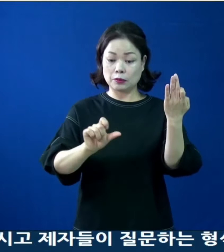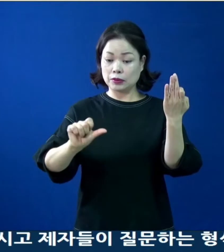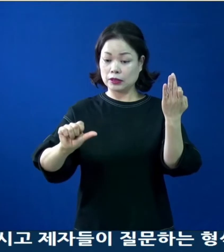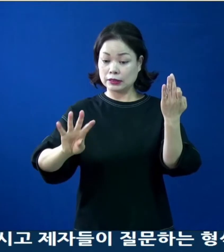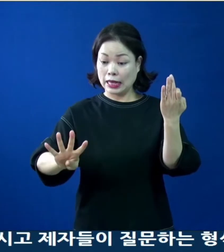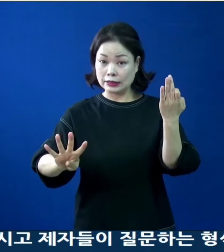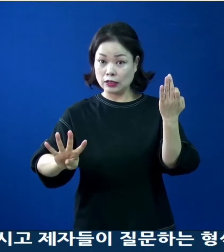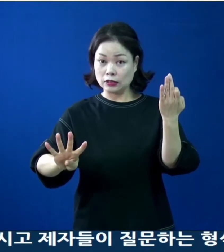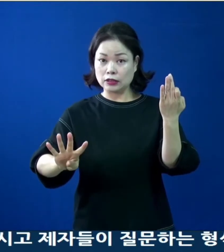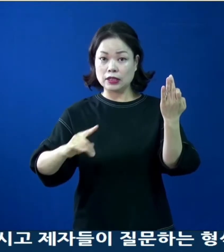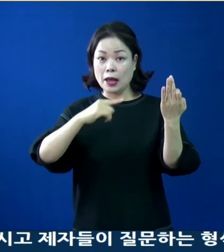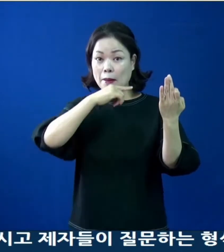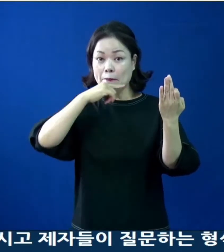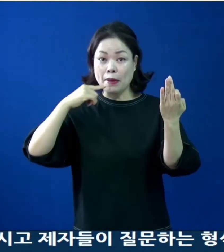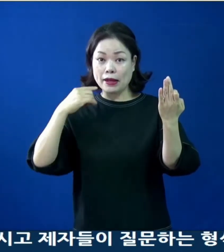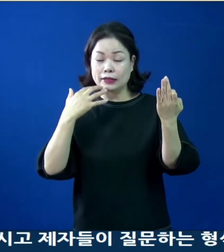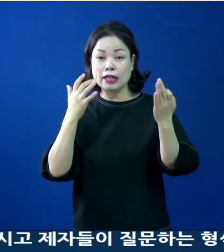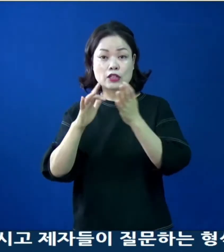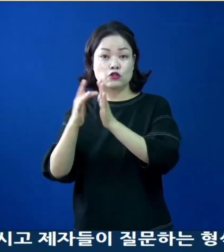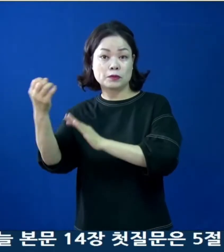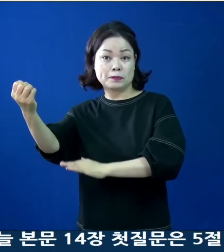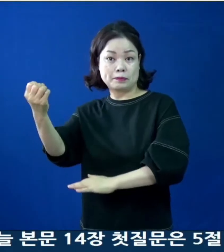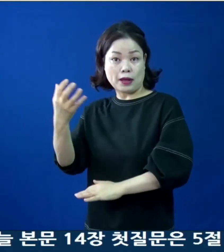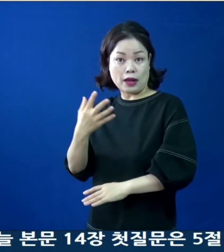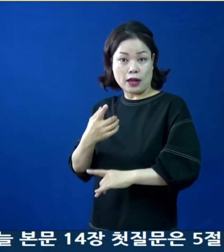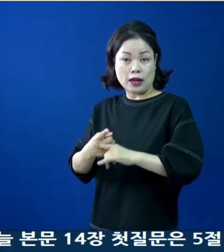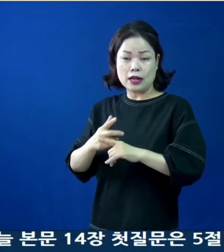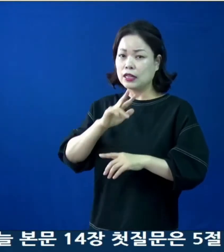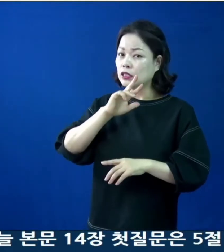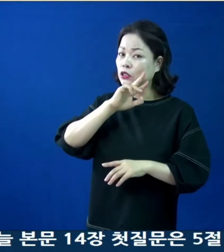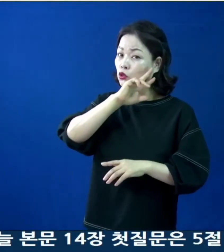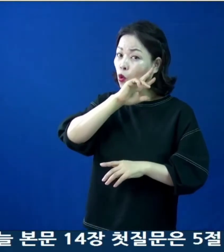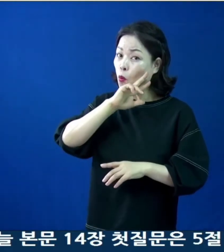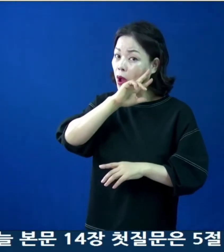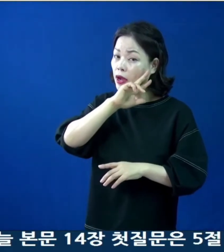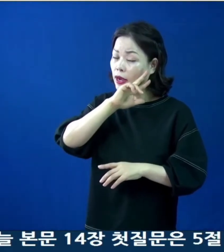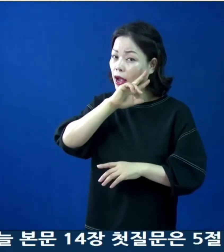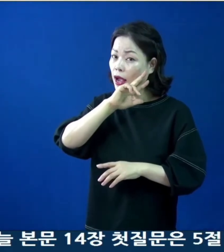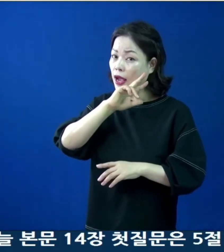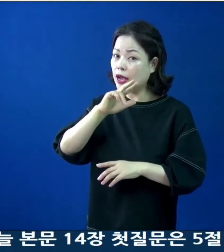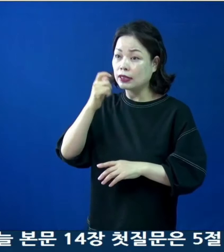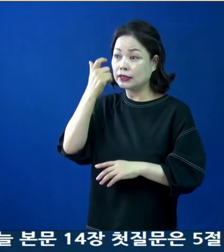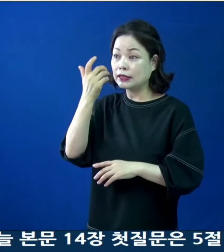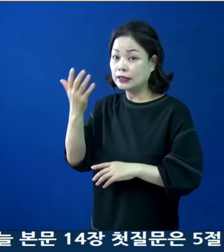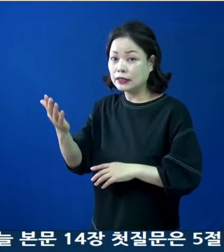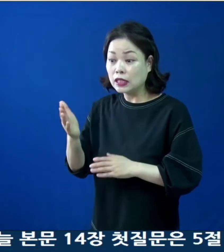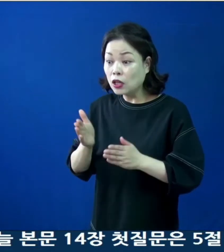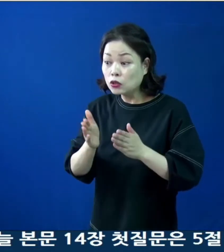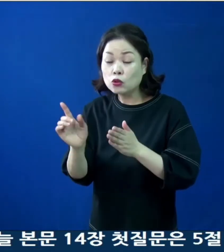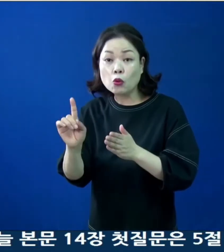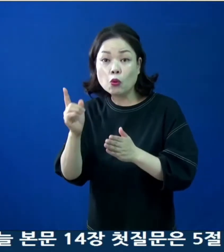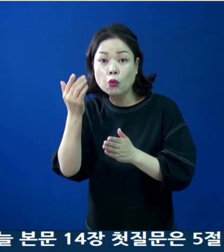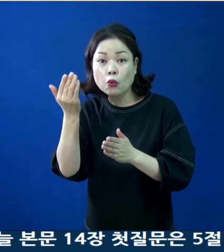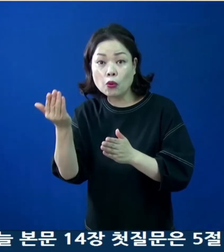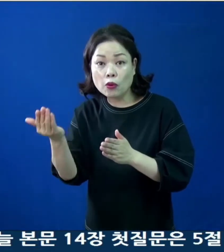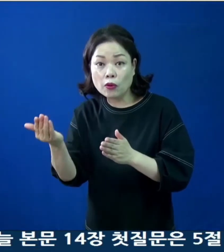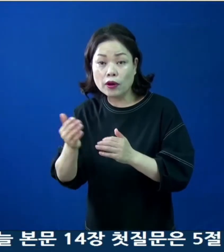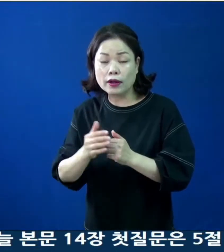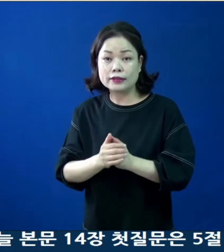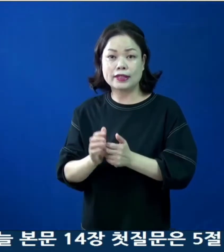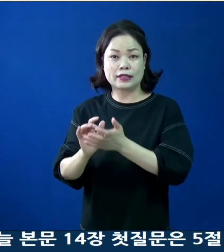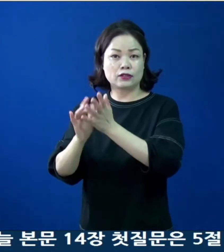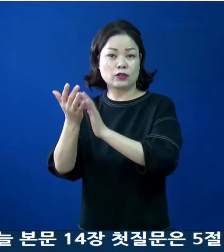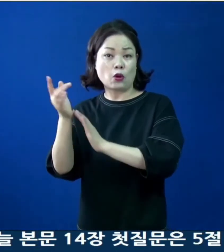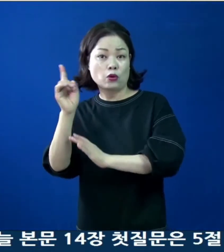4절까지 빨간색 글씨로 예수님이 말씀하시다가 도마가 질문하는 장면이 나오는 거죠. 길이 어디십니까? 라고 질문합니다.